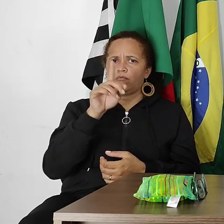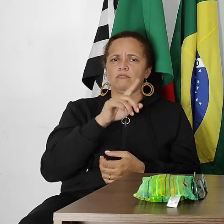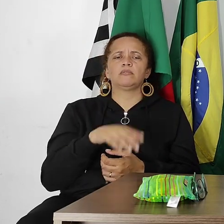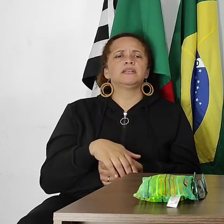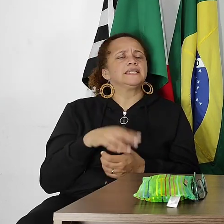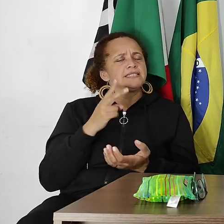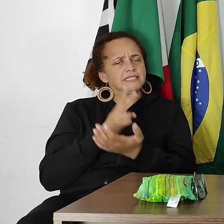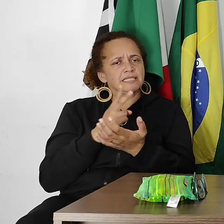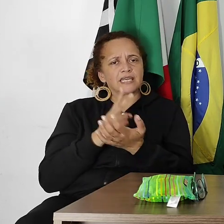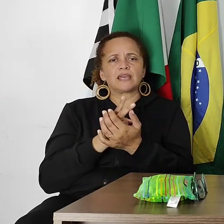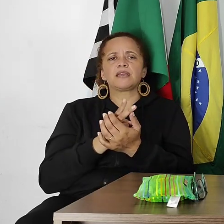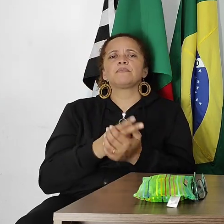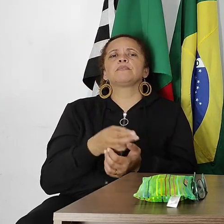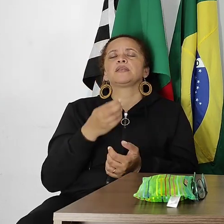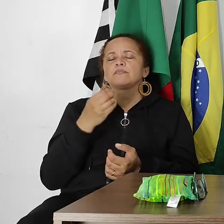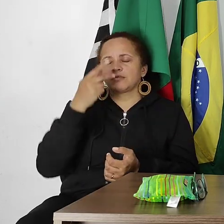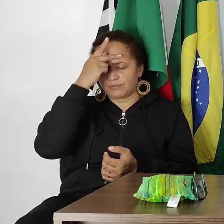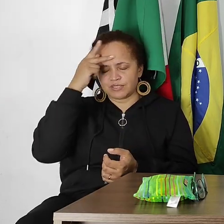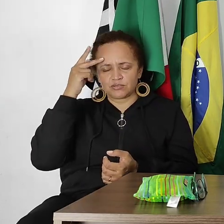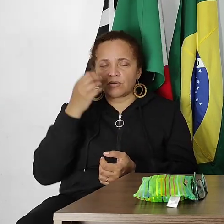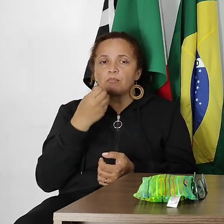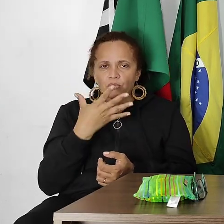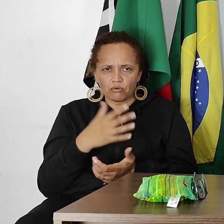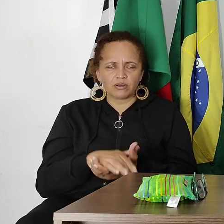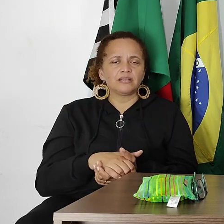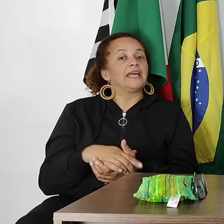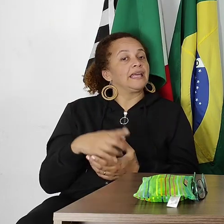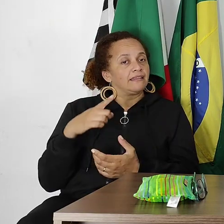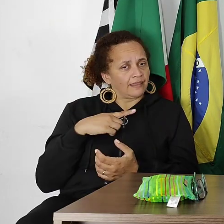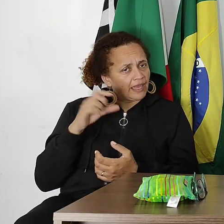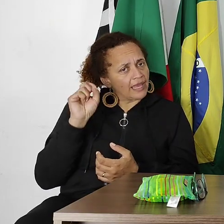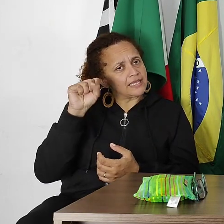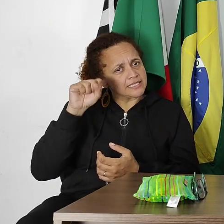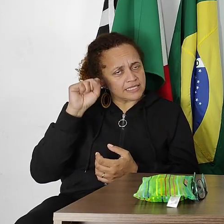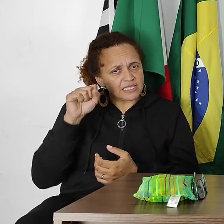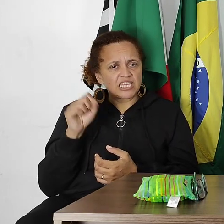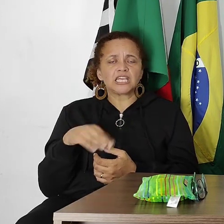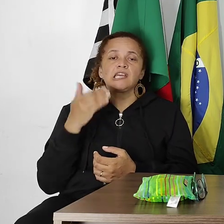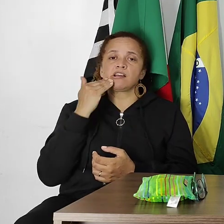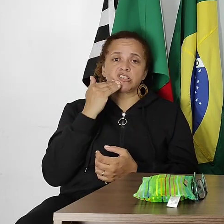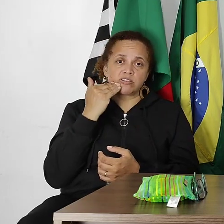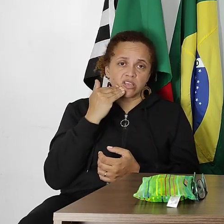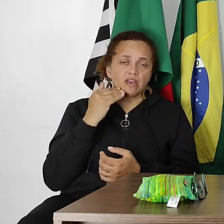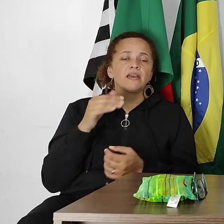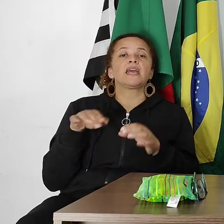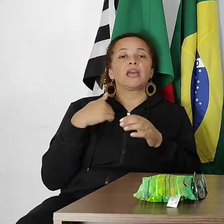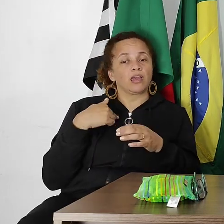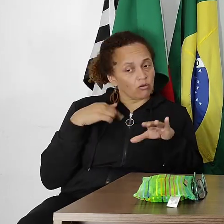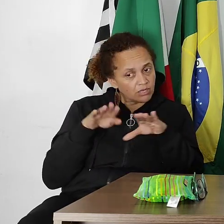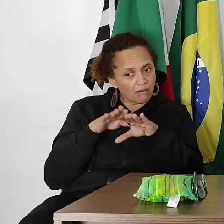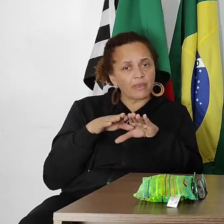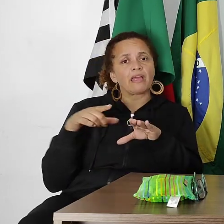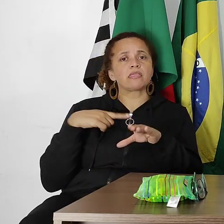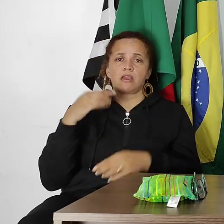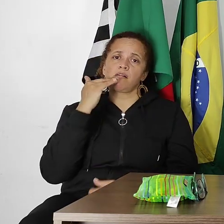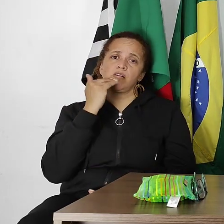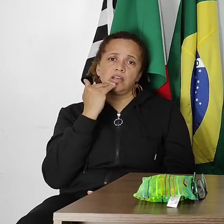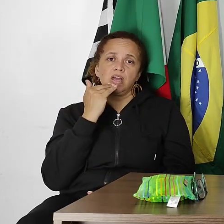Não, nós temos os defeitos, assim como eu tenho, ele também tem, mas